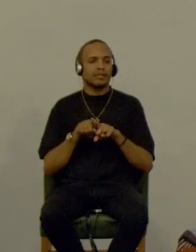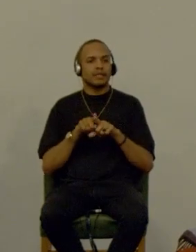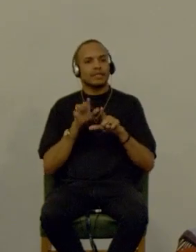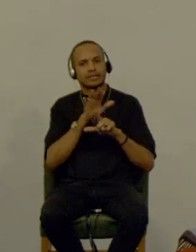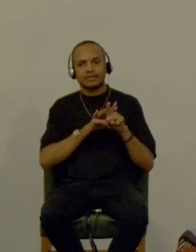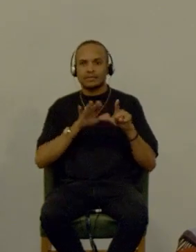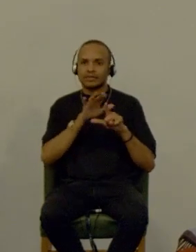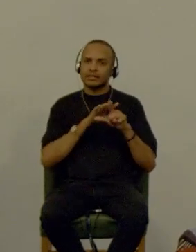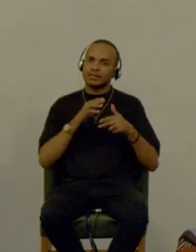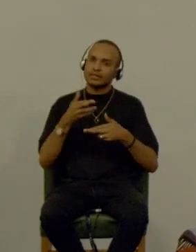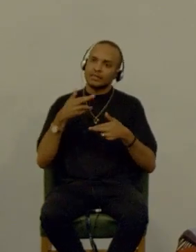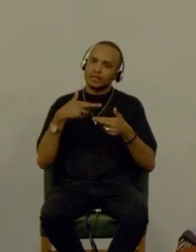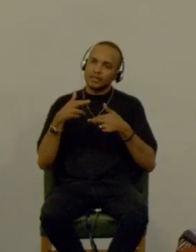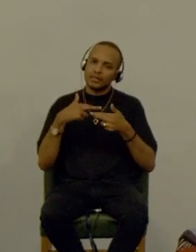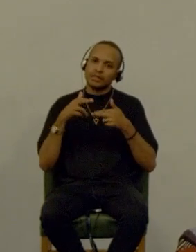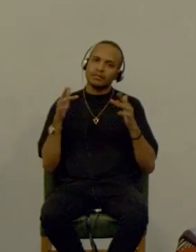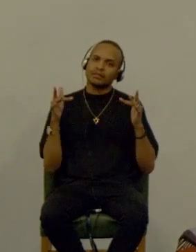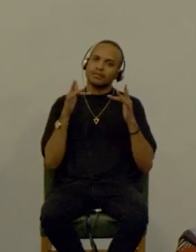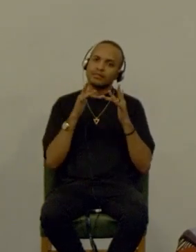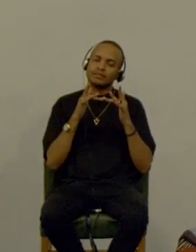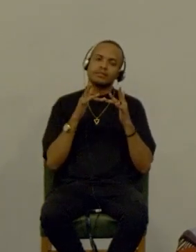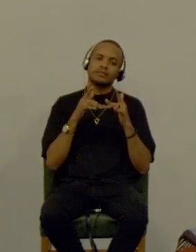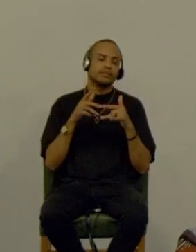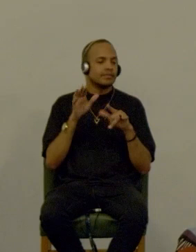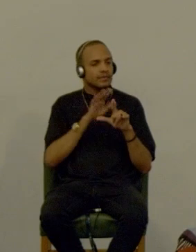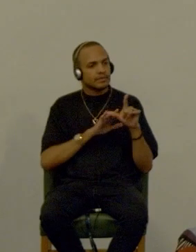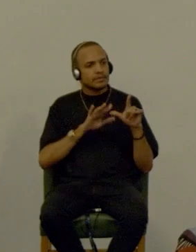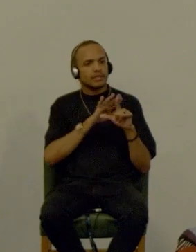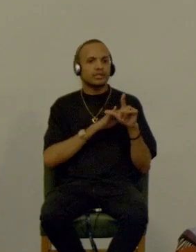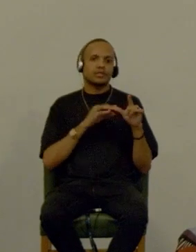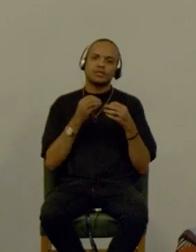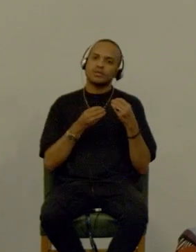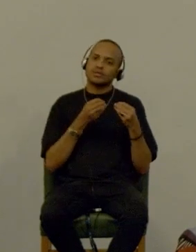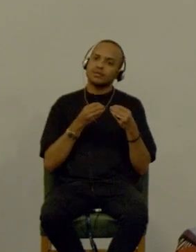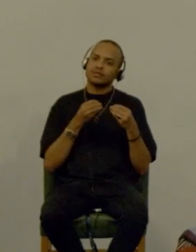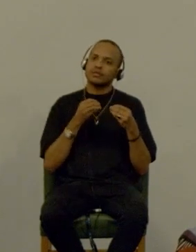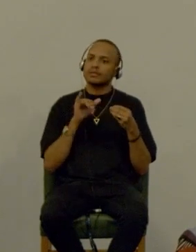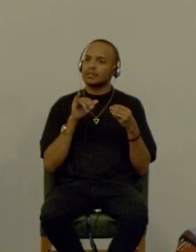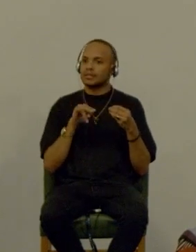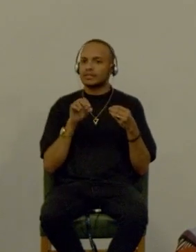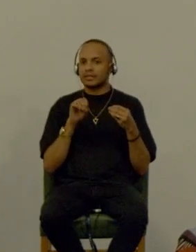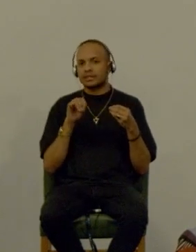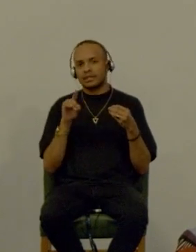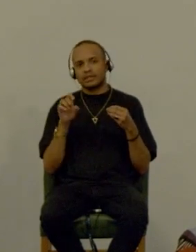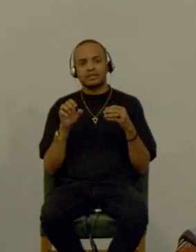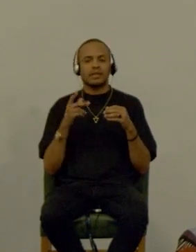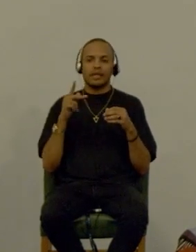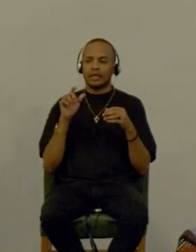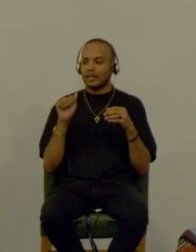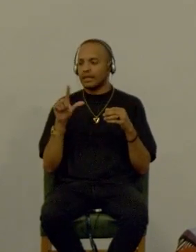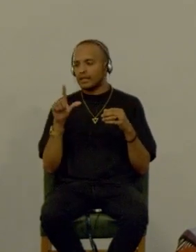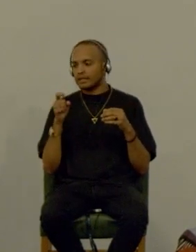par Alexandra Arène et Axel Grégoire, qui ont fait Terraforma avec moi. En fait, il y a un lien direct entre